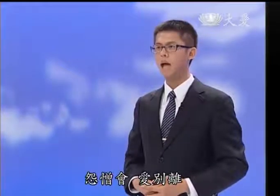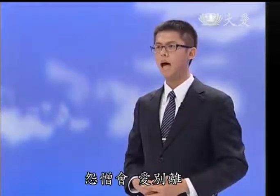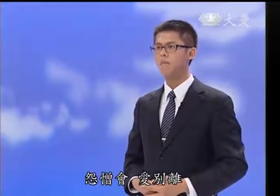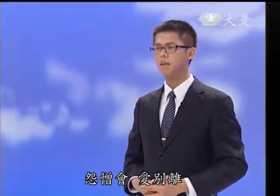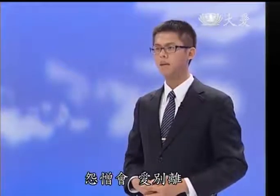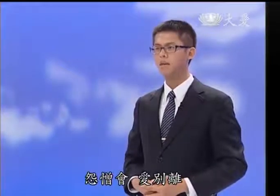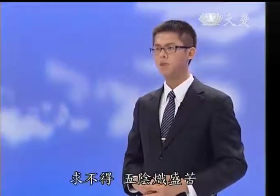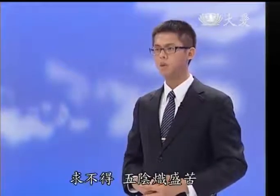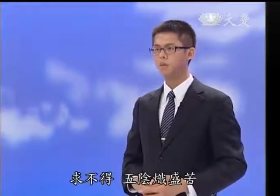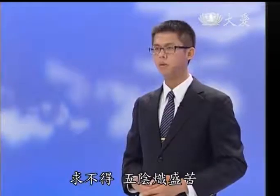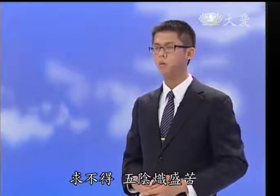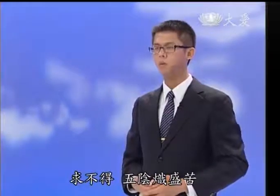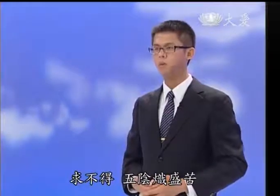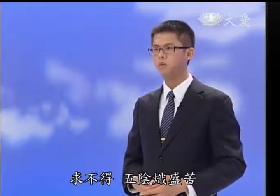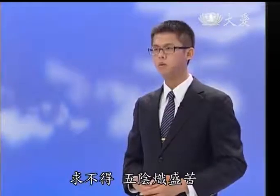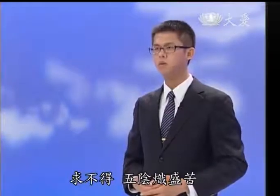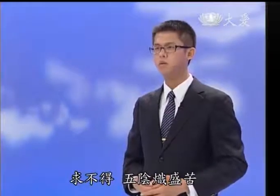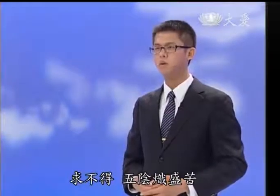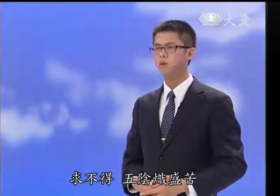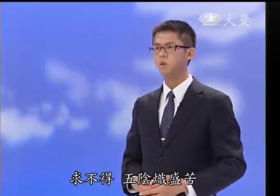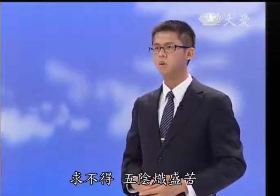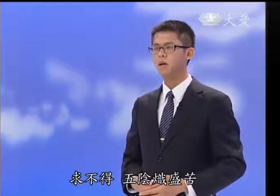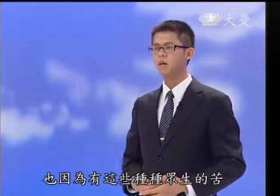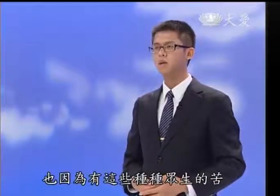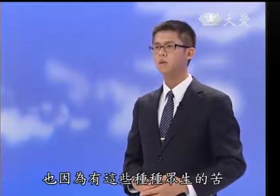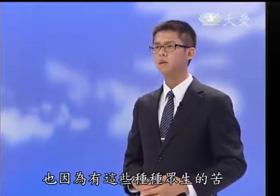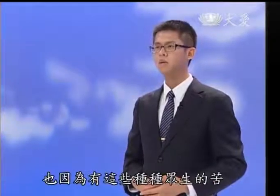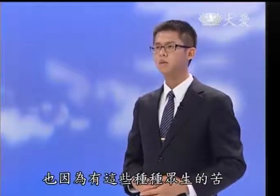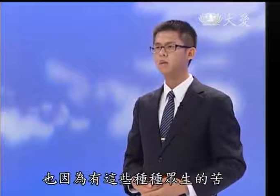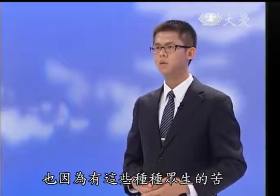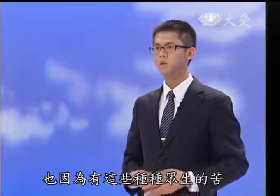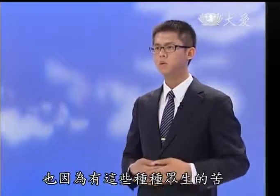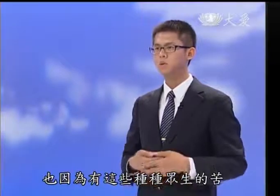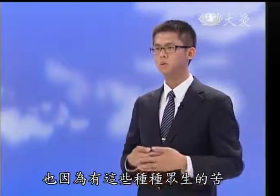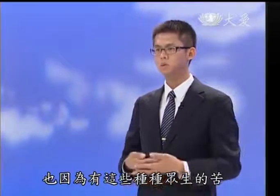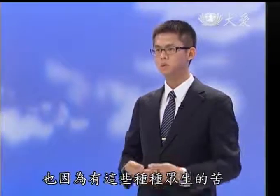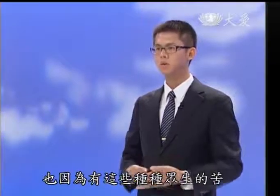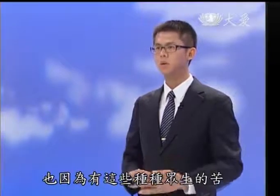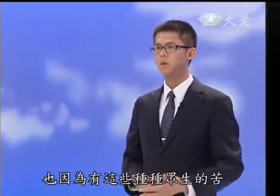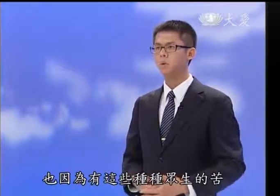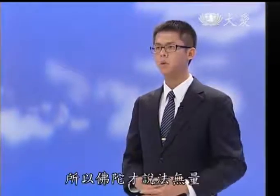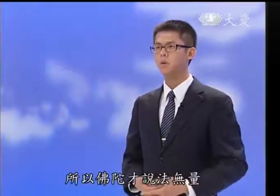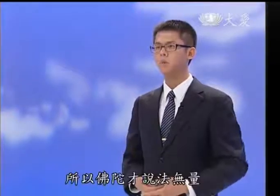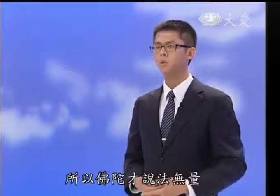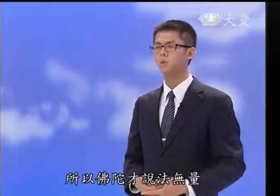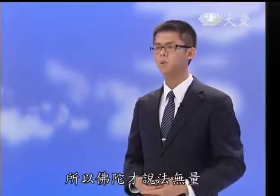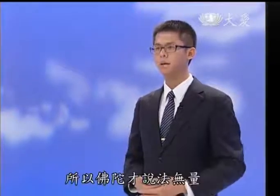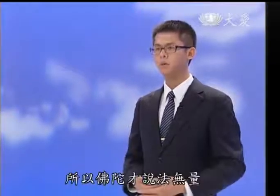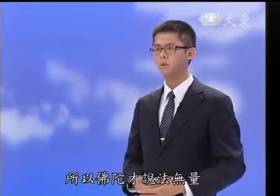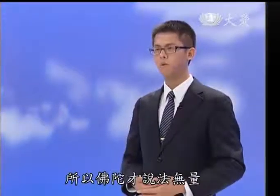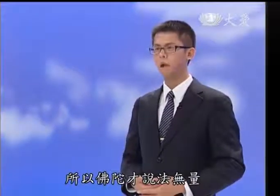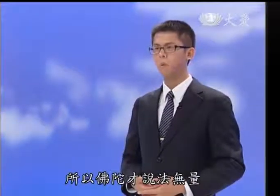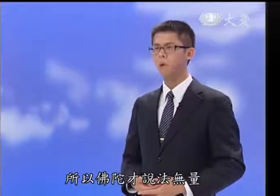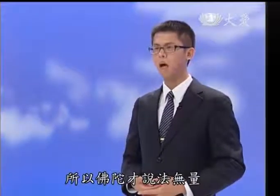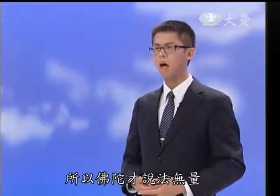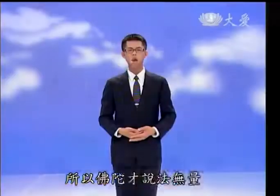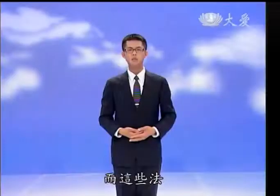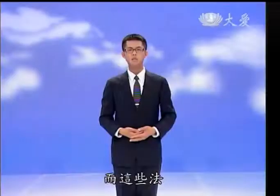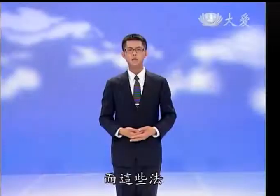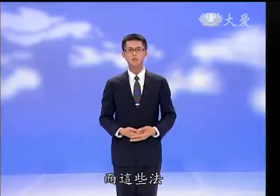爱别离求不得，无运至甚苦。也因为有这些种种众生的苦，所以佛陀才说法无量。而这些法